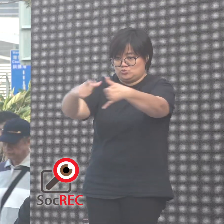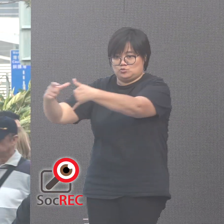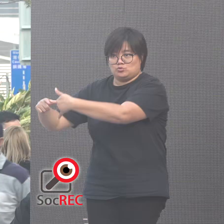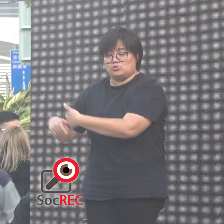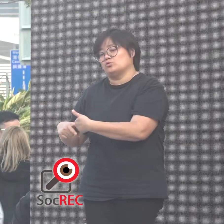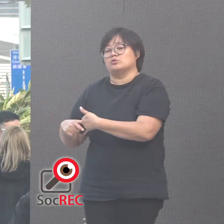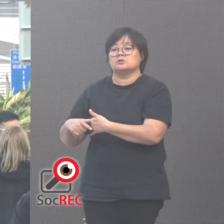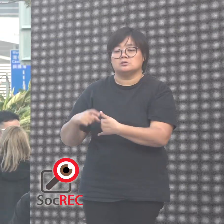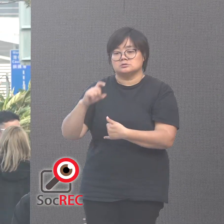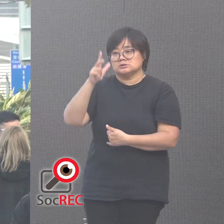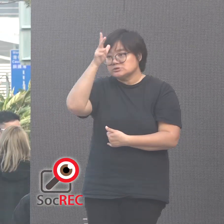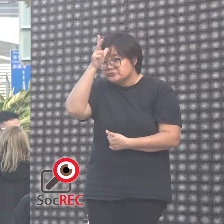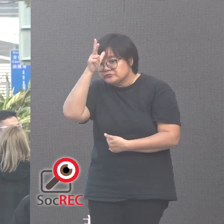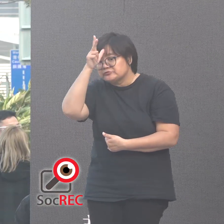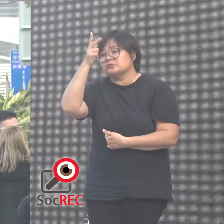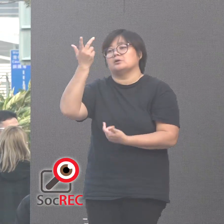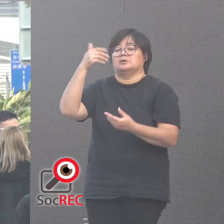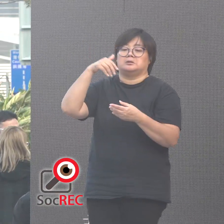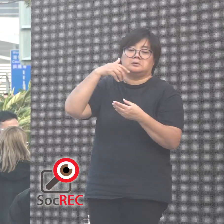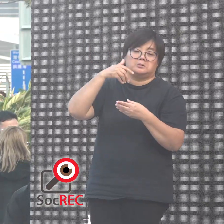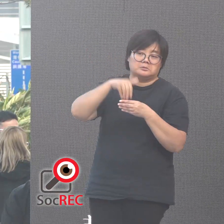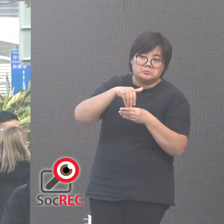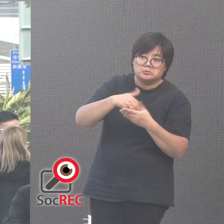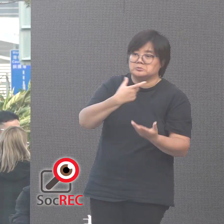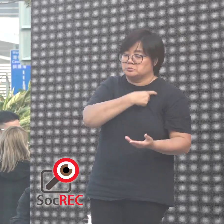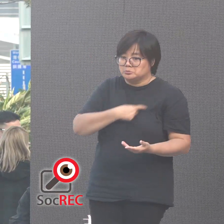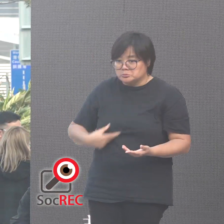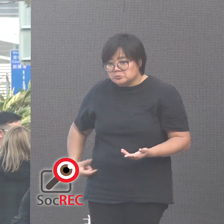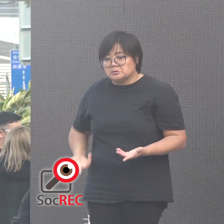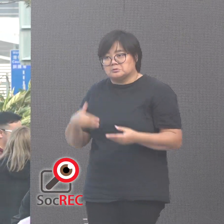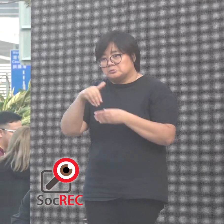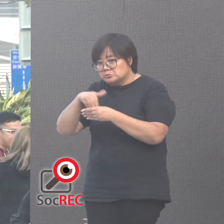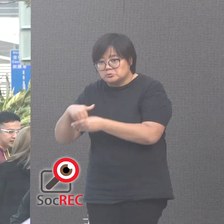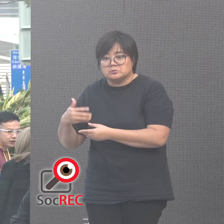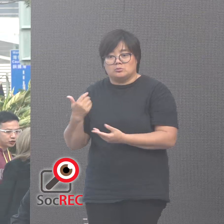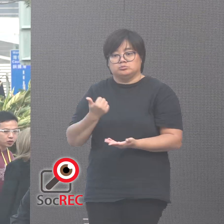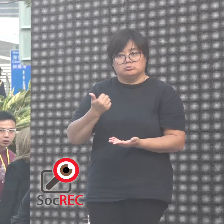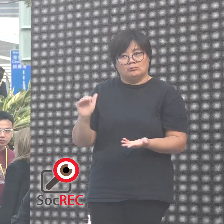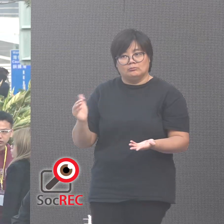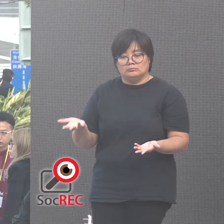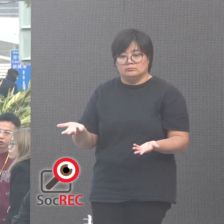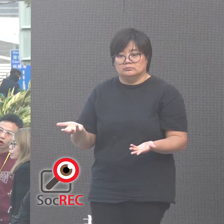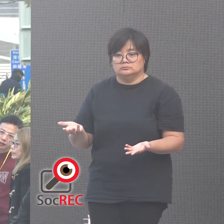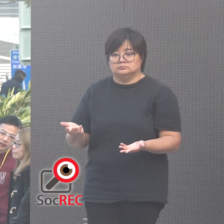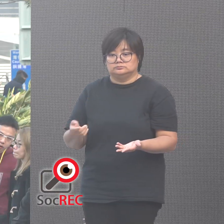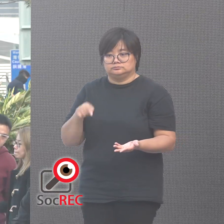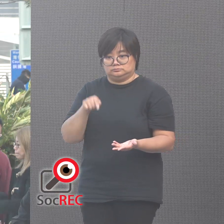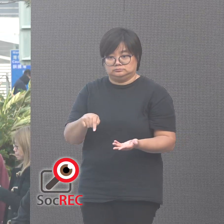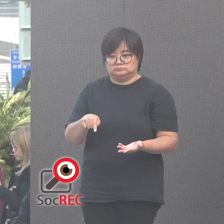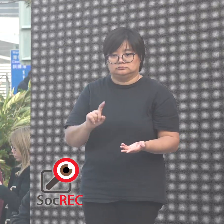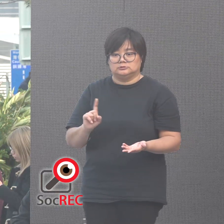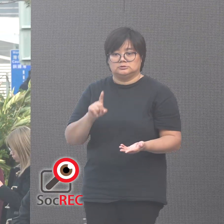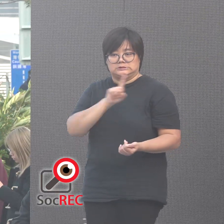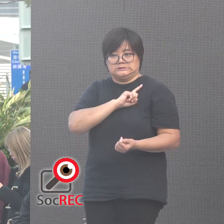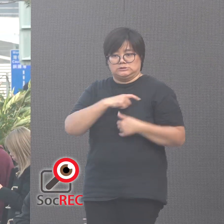政府，有自己的國會，他們透過就是幾代的人自治之後，慢